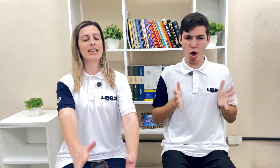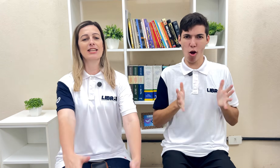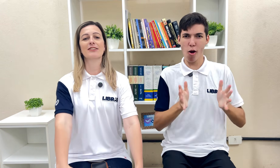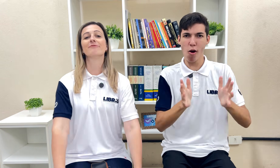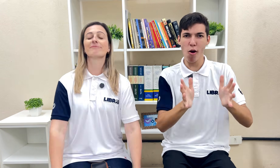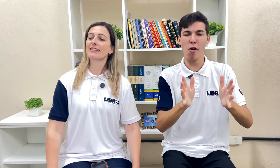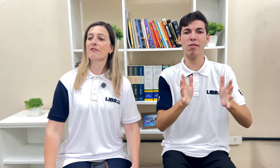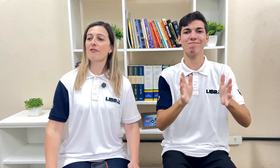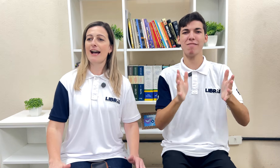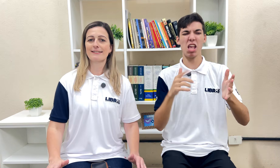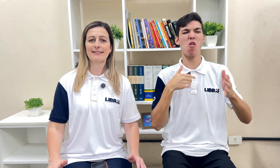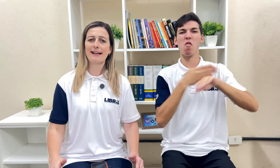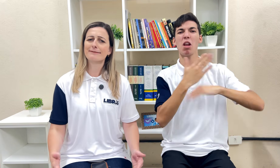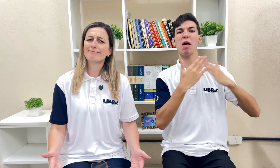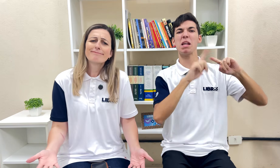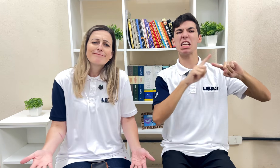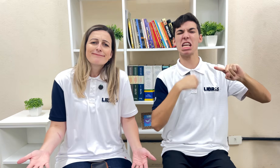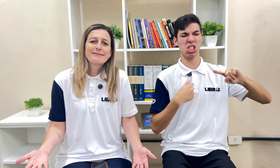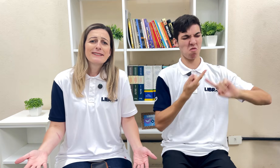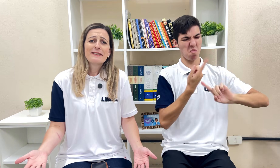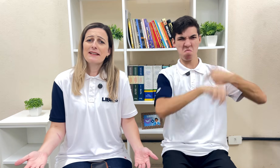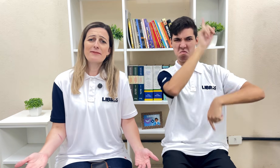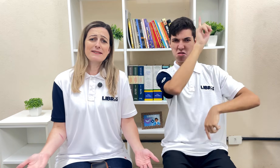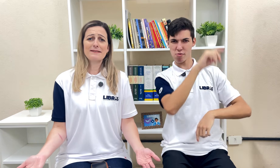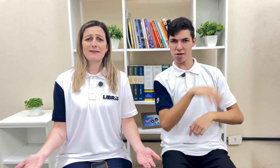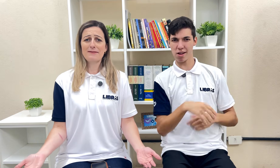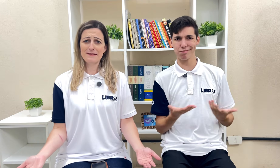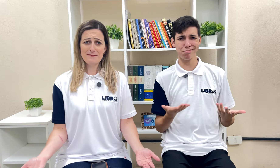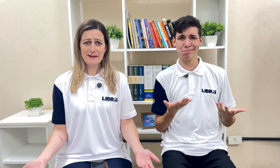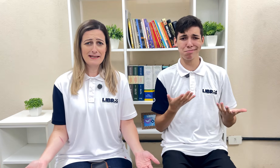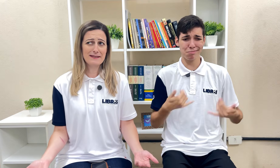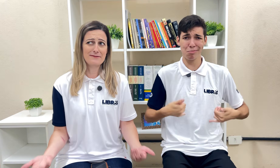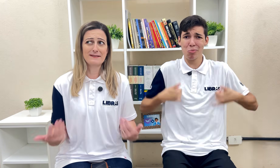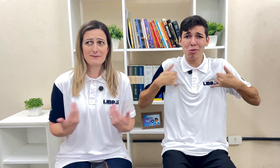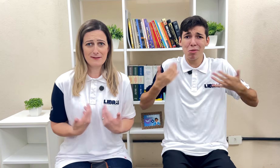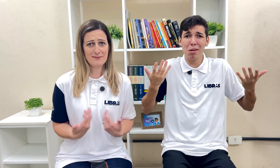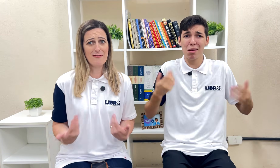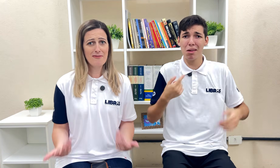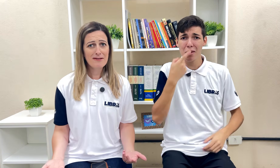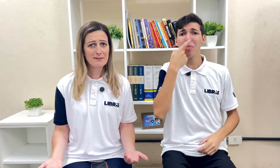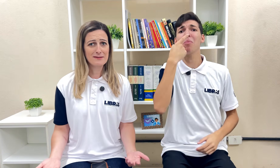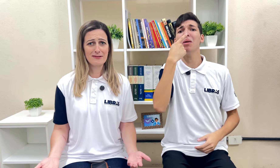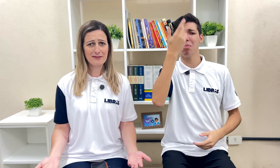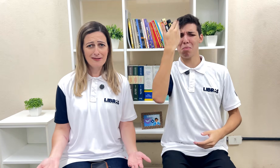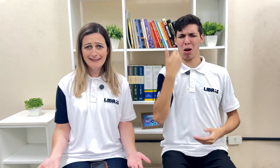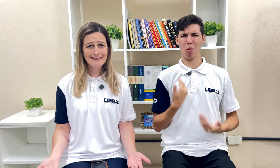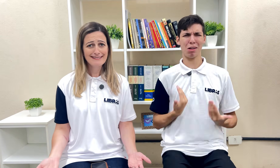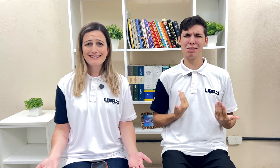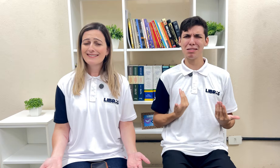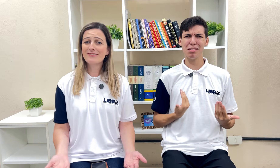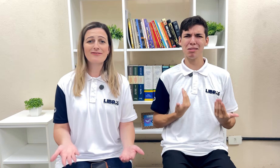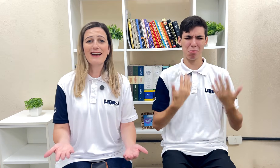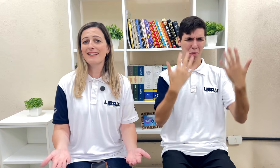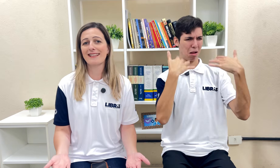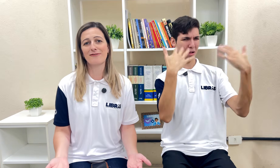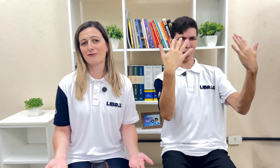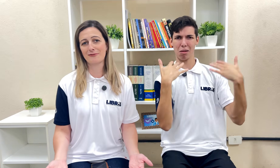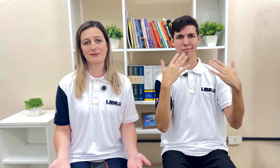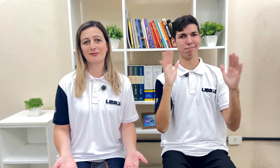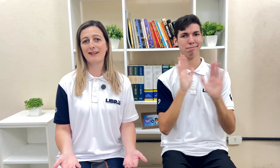igreja, eu vou arrasar. Tá fazendo para quê? Tá fazendo para sua honra, para sua glória? Não vai ter fruto, não vai